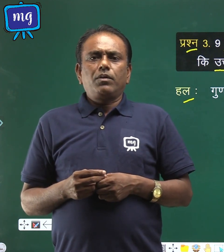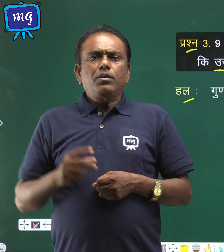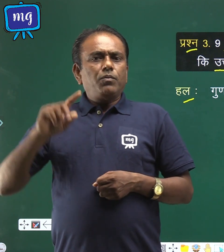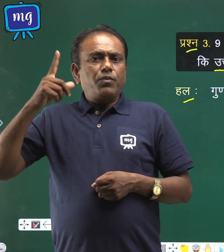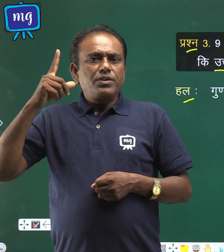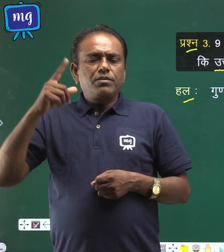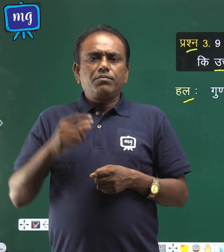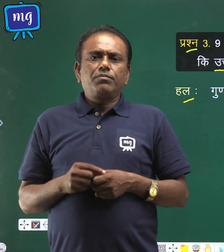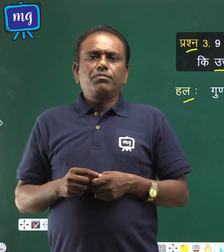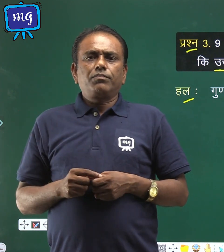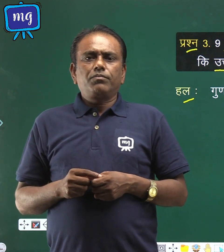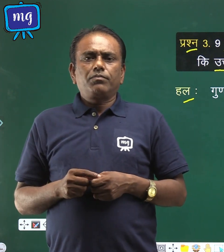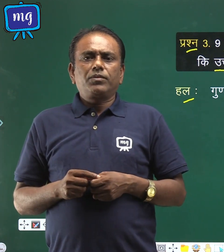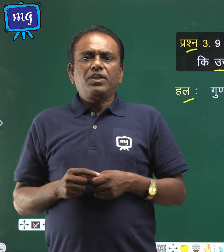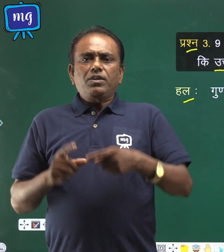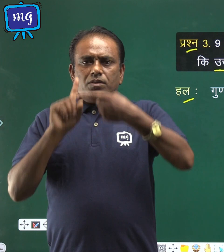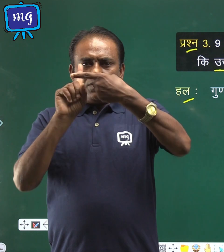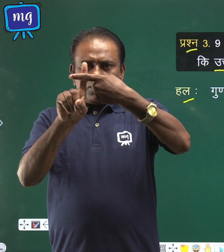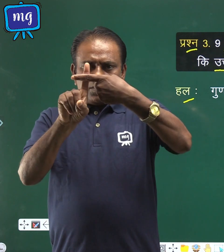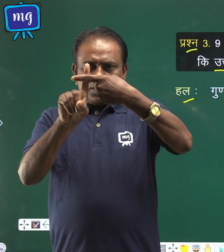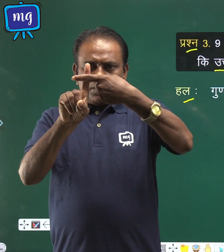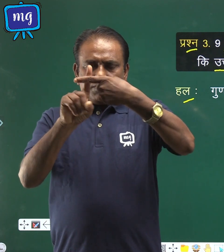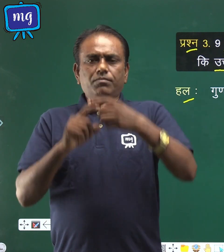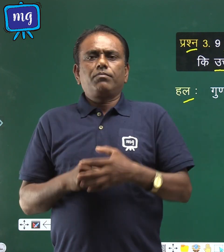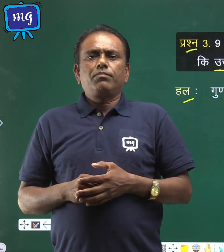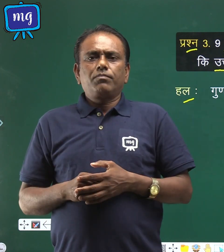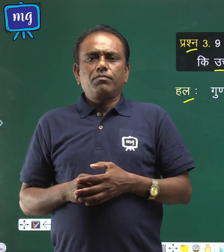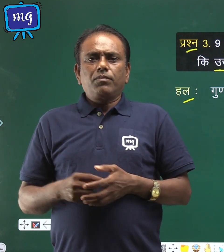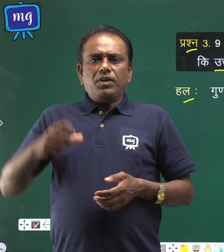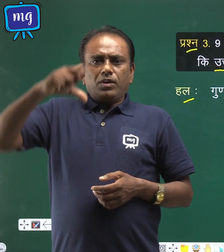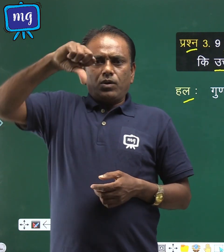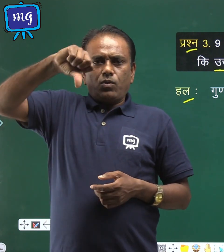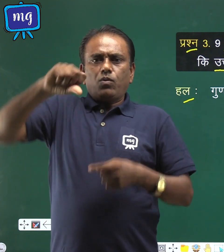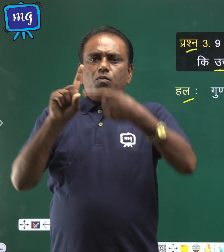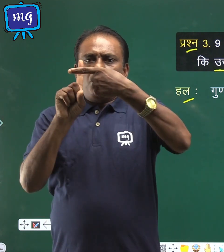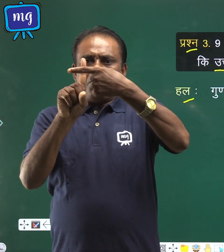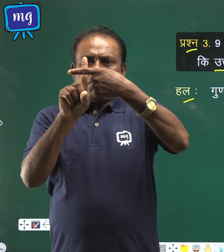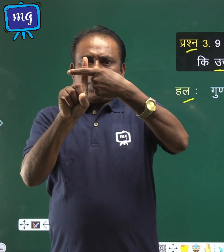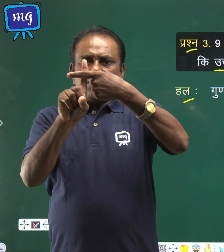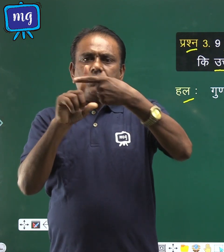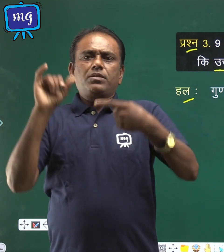सबसे पहले जोड़ते हैं। 9 + 6